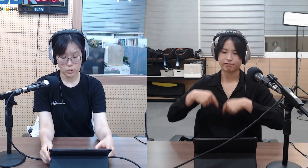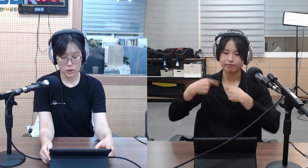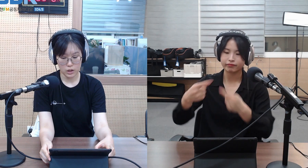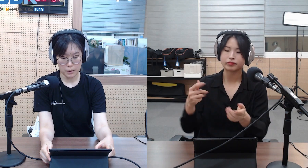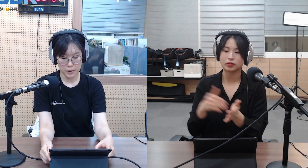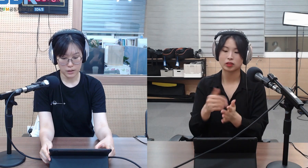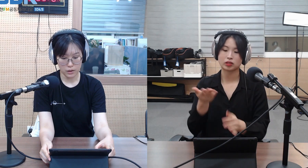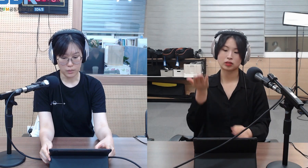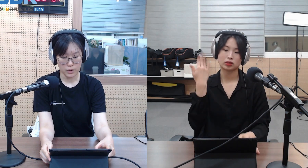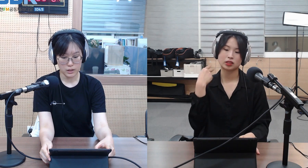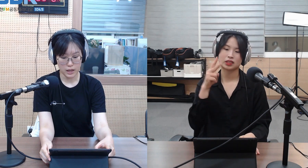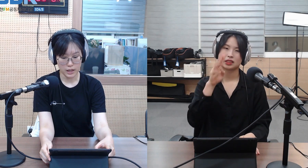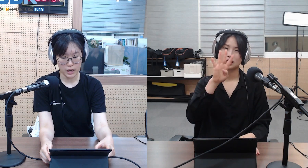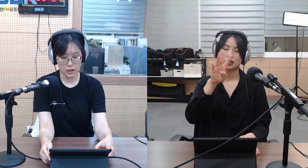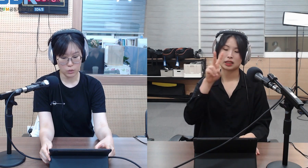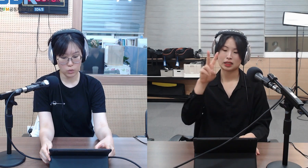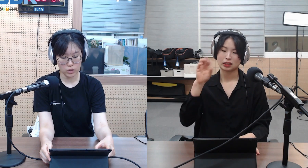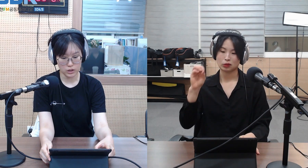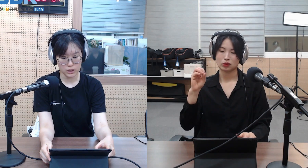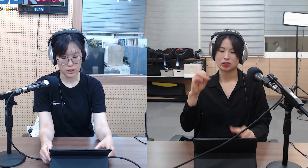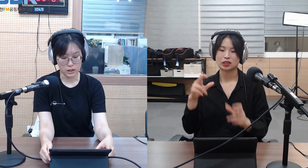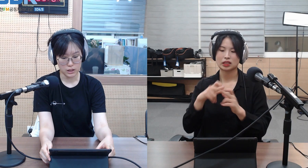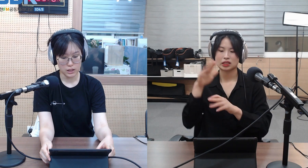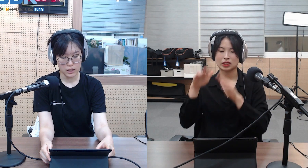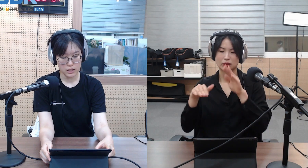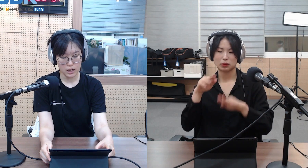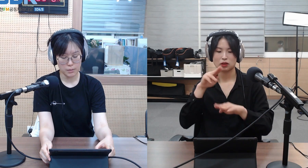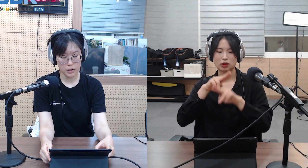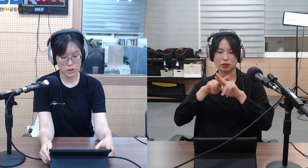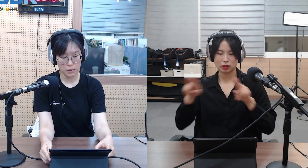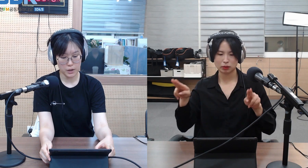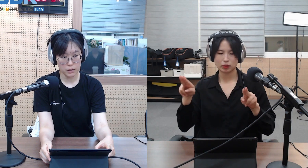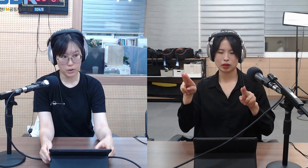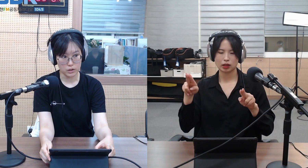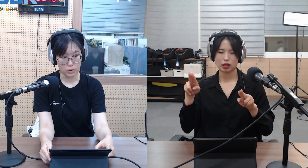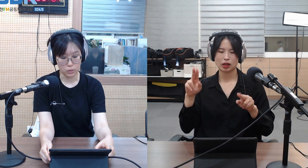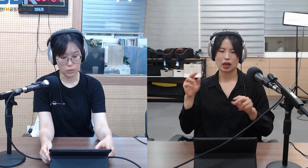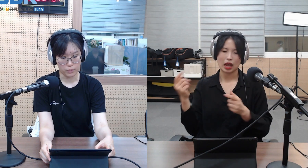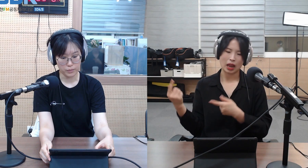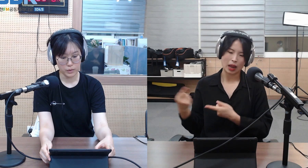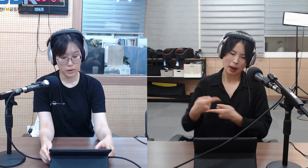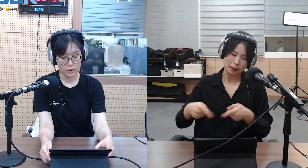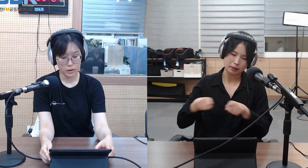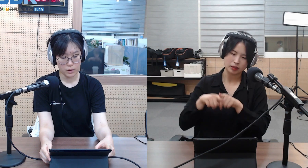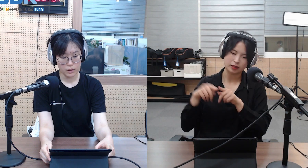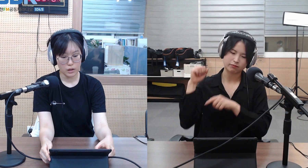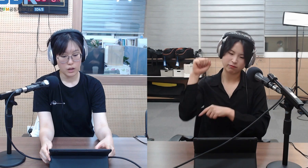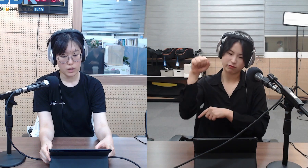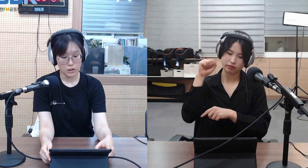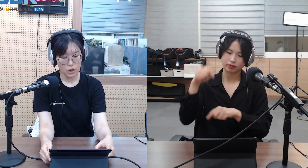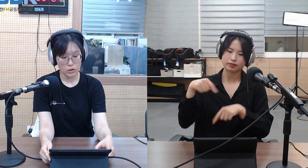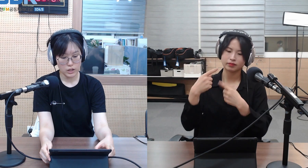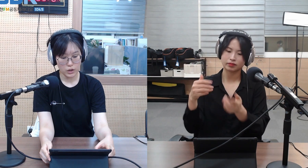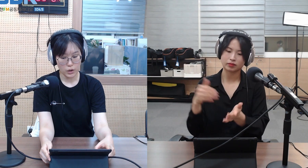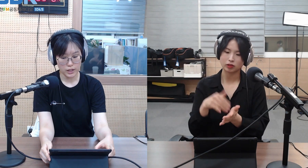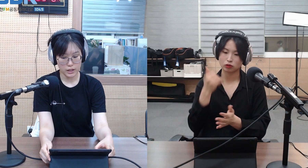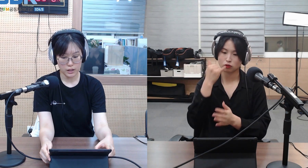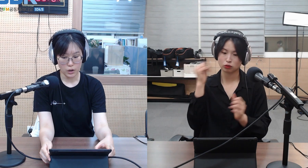충북도청 앞에서 장애인 이동권 등 차별철폐를 외쳤고 서울에서 열린